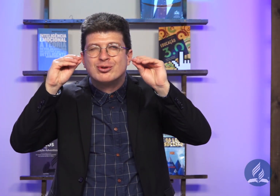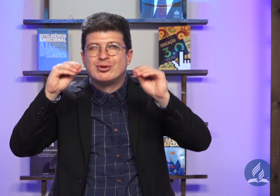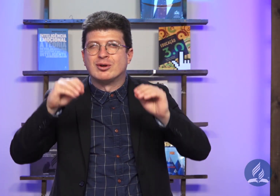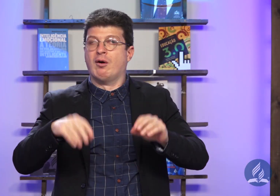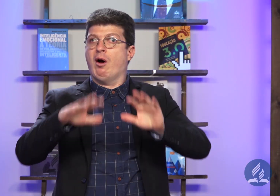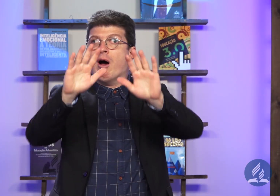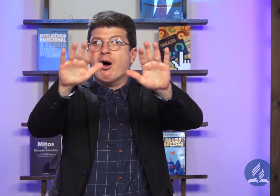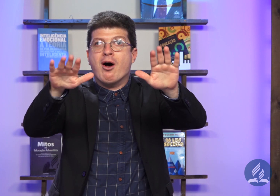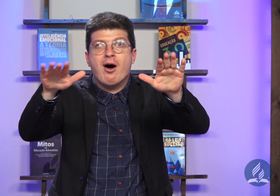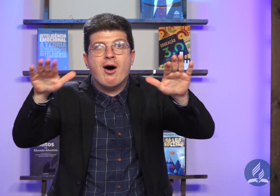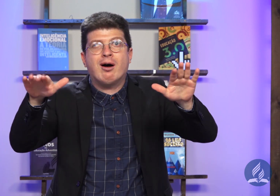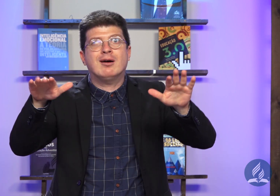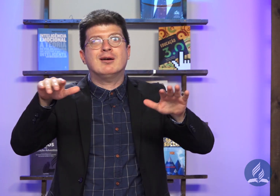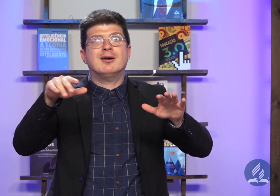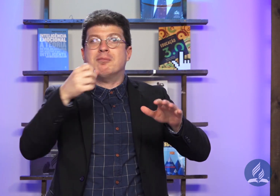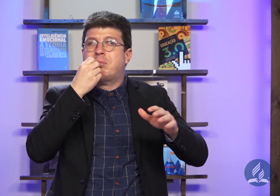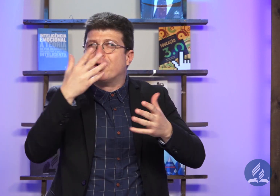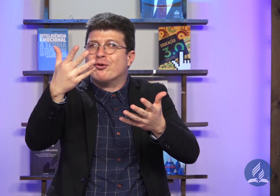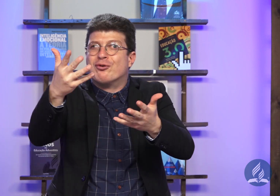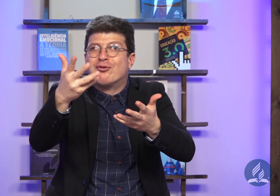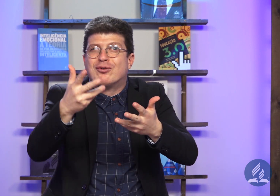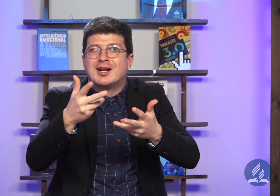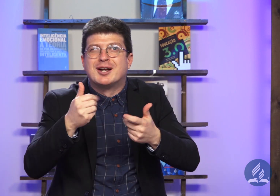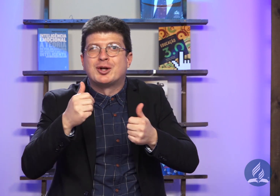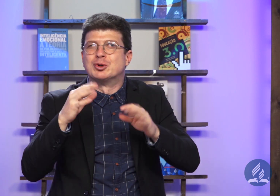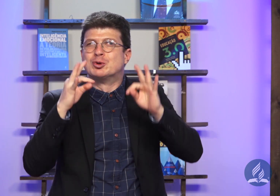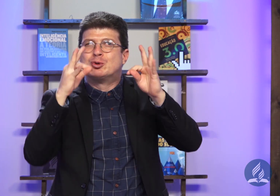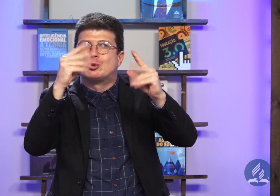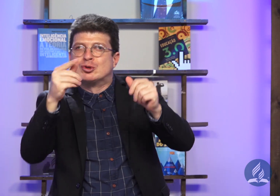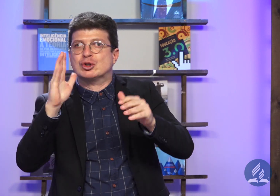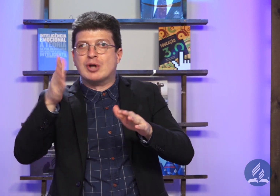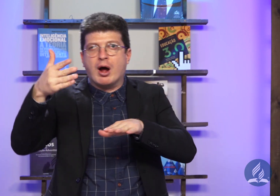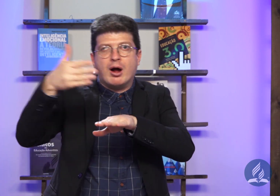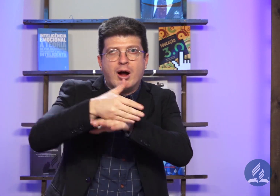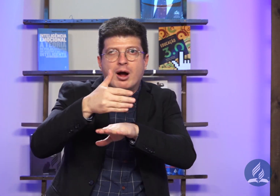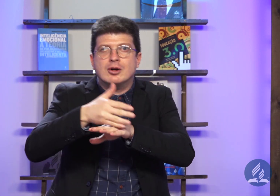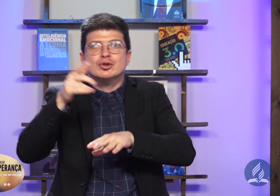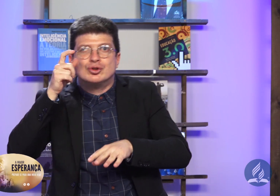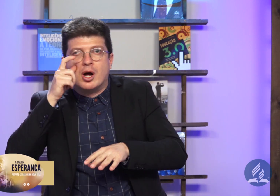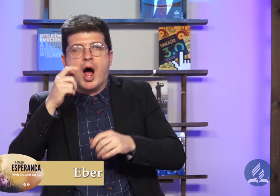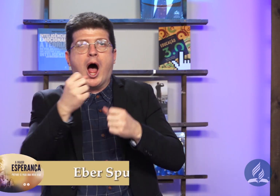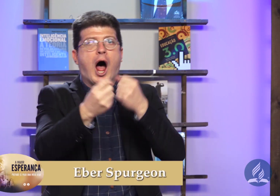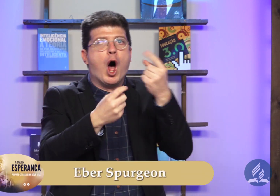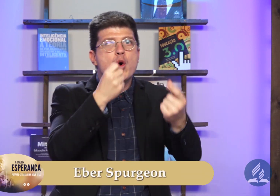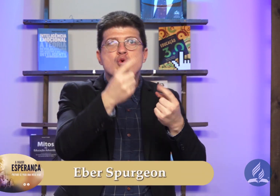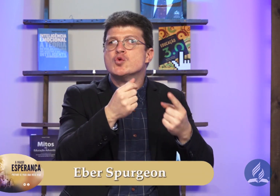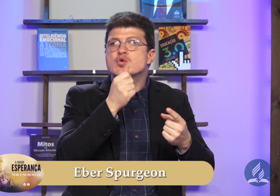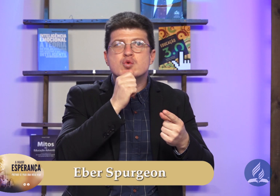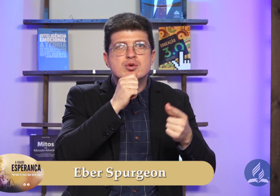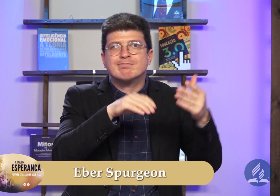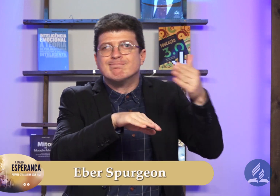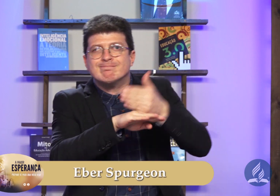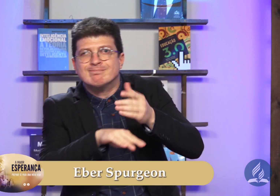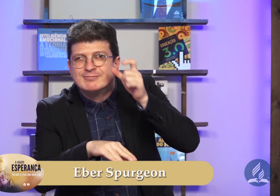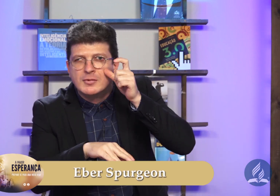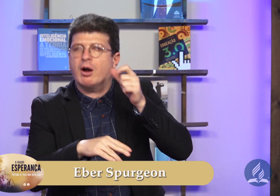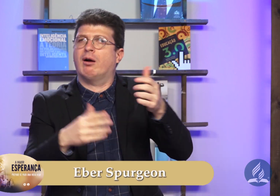Olá, boa noite pessoal. E aí, tudo bem? Sejam bem-vindos. Alguns já estão acompanhando a gente,